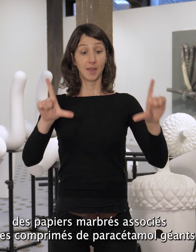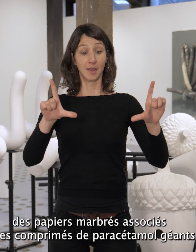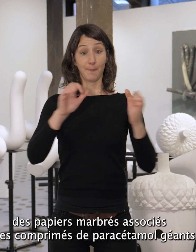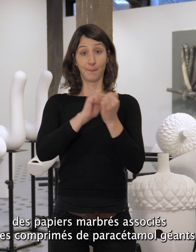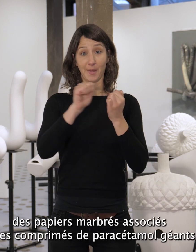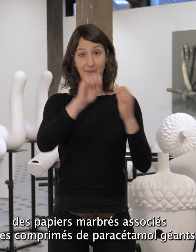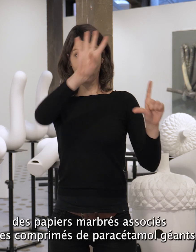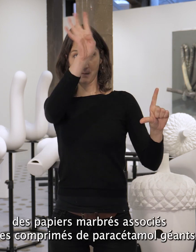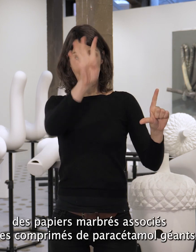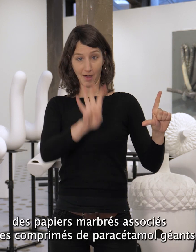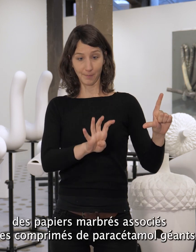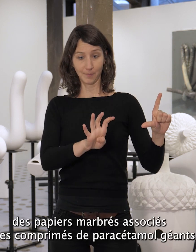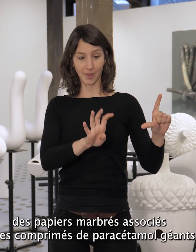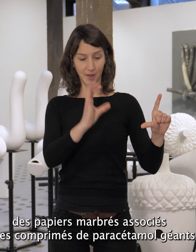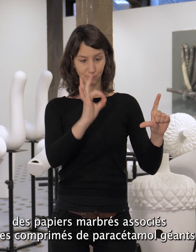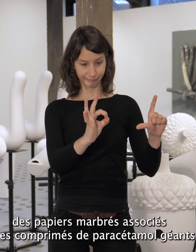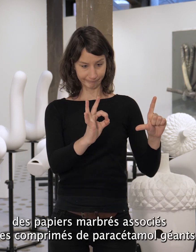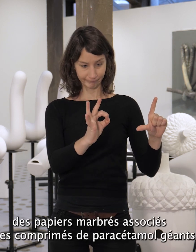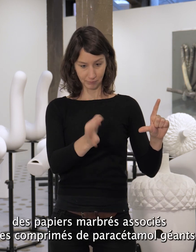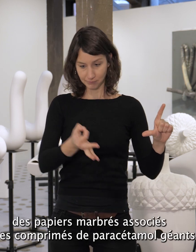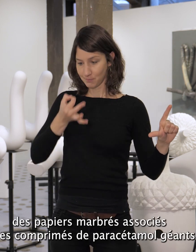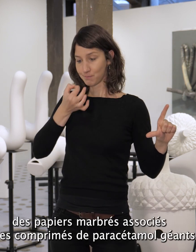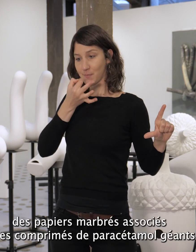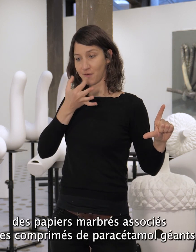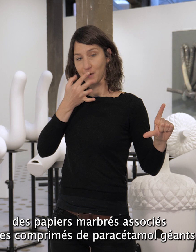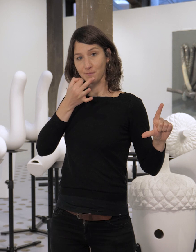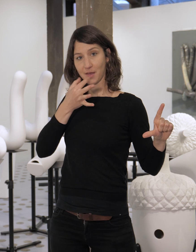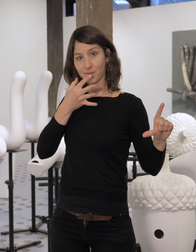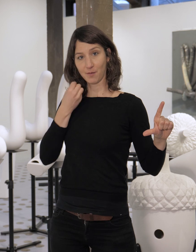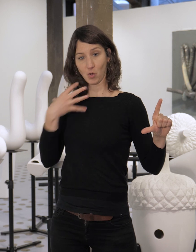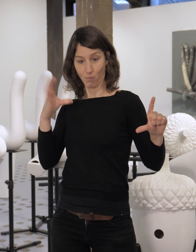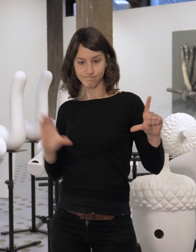Des papiers marbrés associés à des comprimés de paracétamol géants,